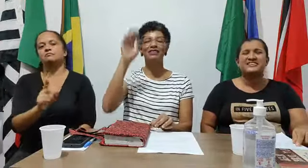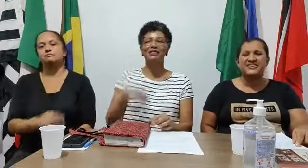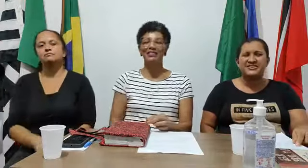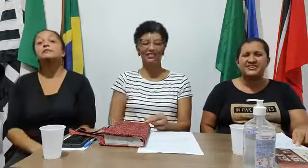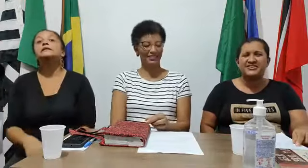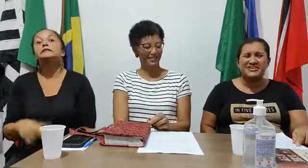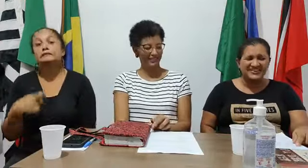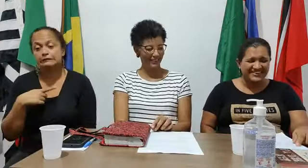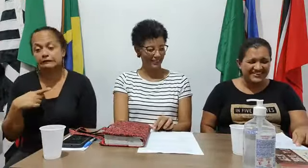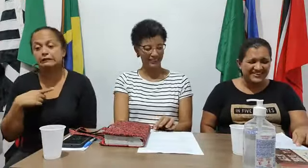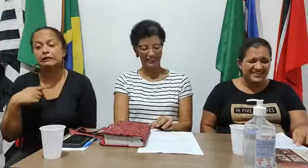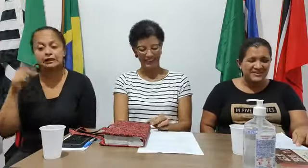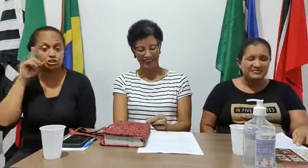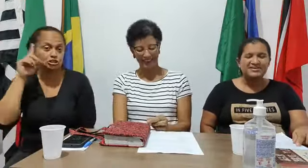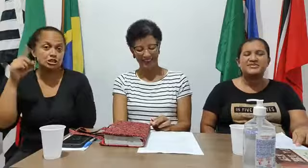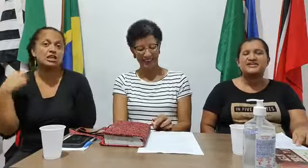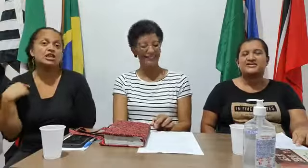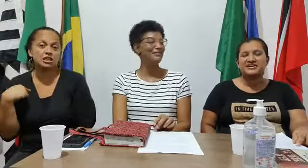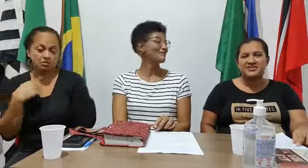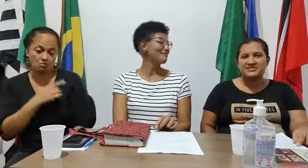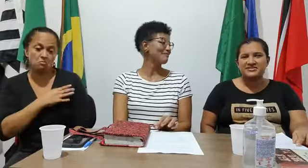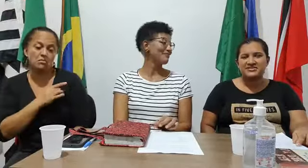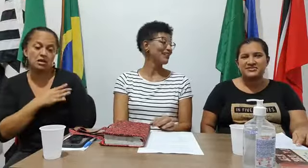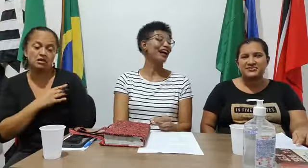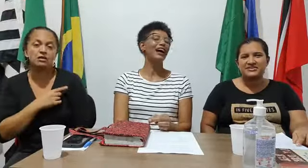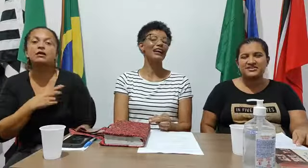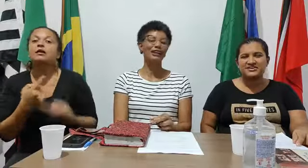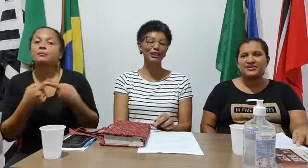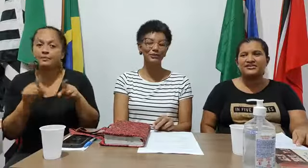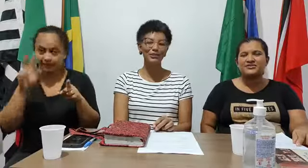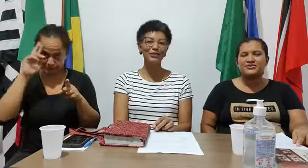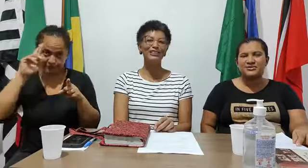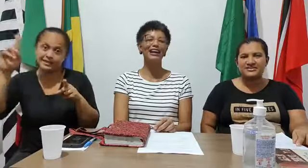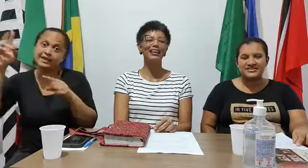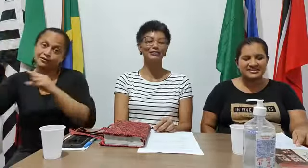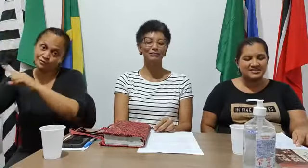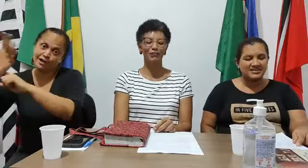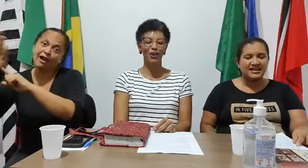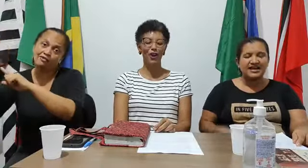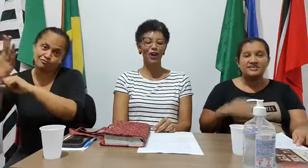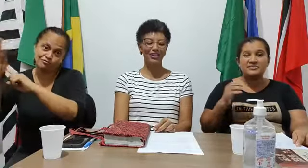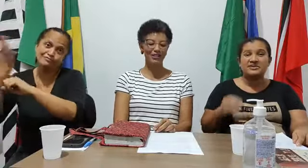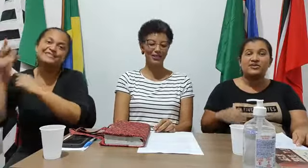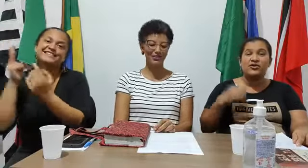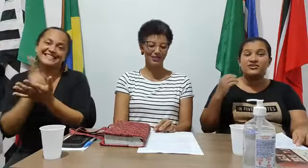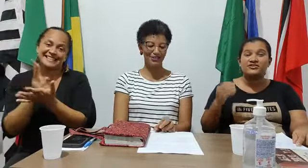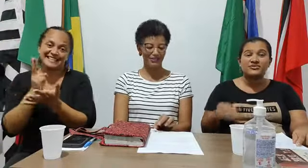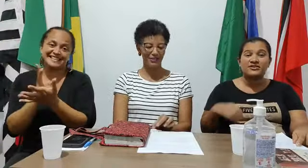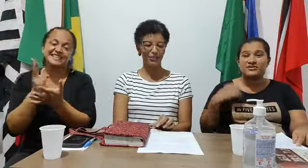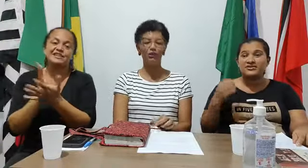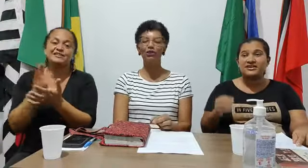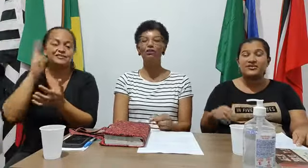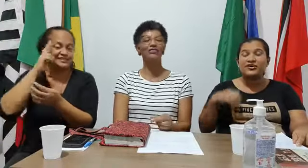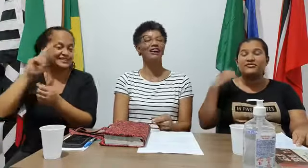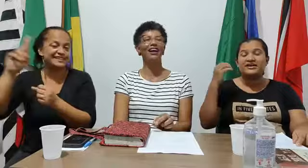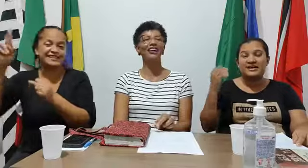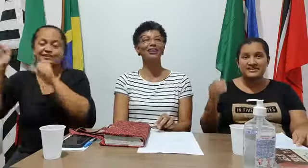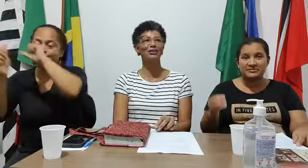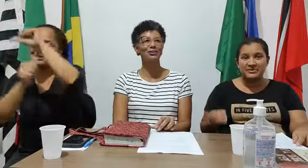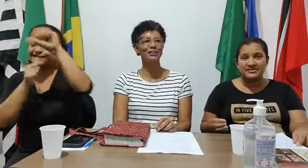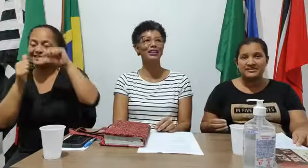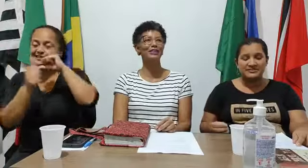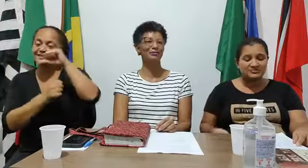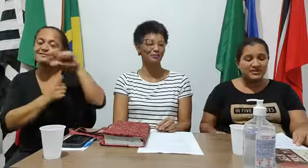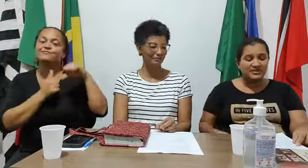pelo Espírito Santo. consigo. Mas o Senhor renova as nossas forças. Aleluia. Não é isso que o Senhor diz? Que Glória as misericórdias do Senhor se renovam a